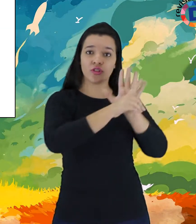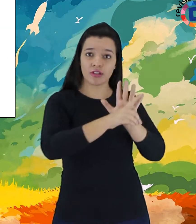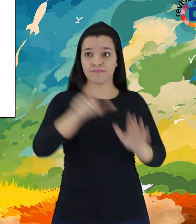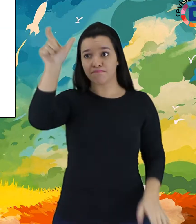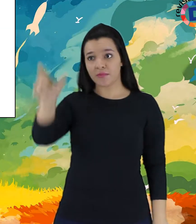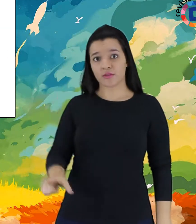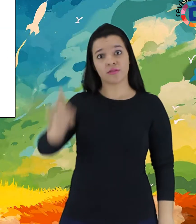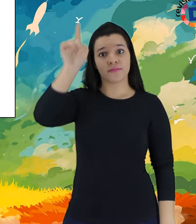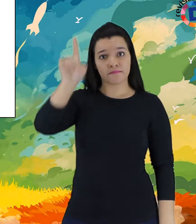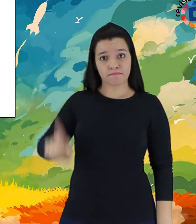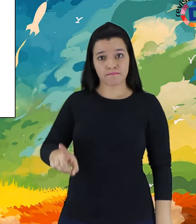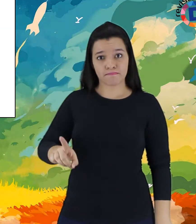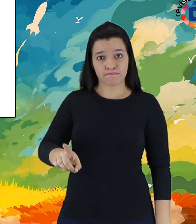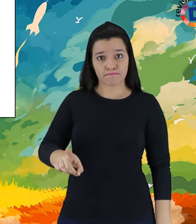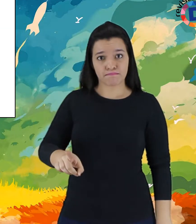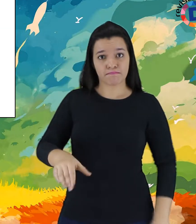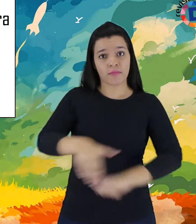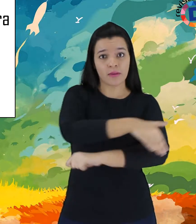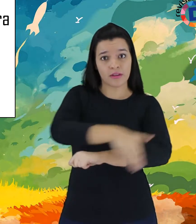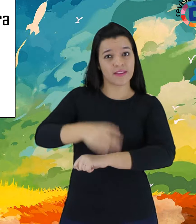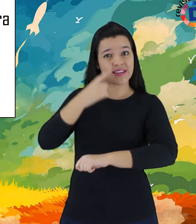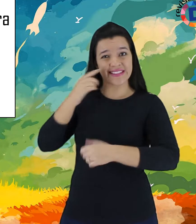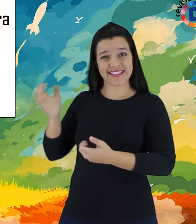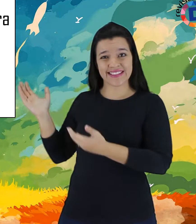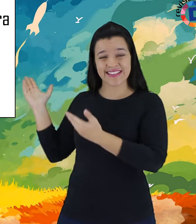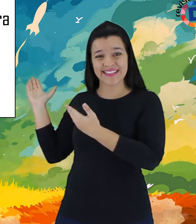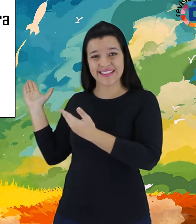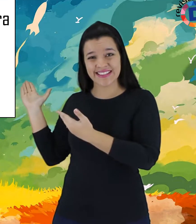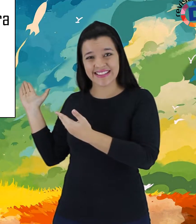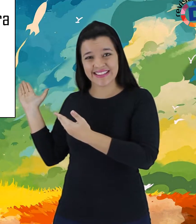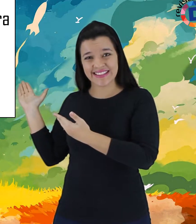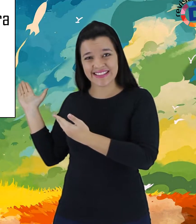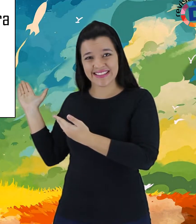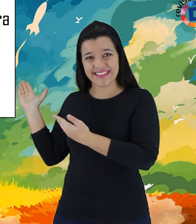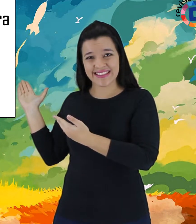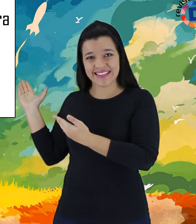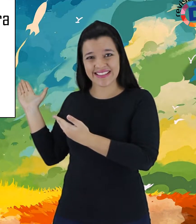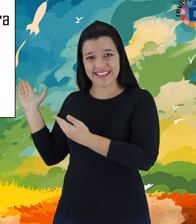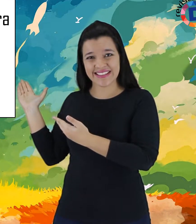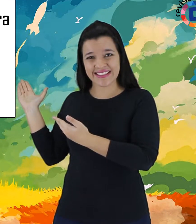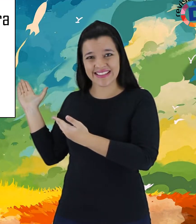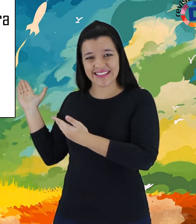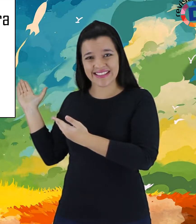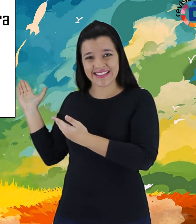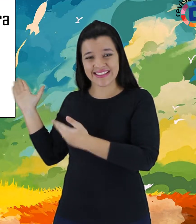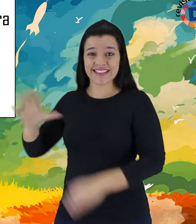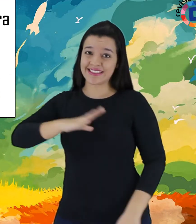com Deficiência, localizada na Avenida Auro Soares de Moura Andrade, 564 Portão 10, Barra Funda,